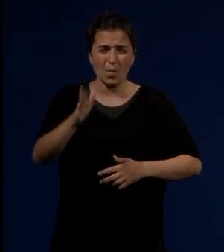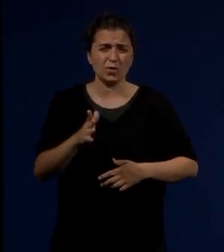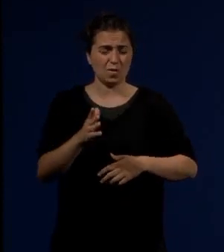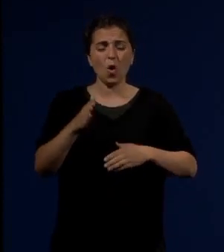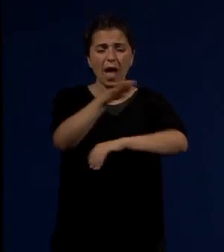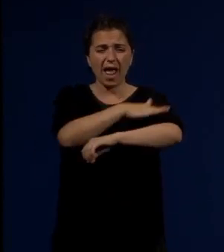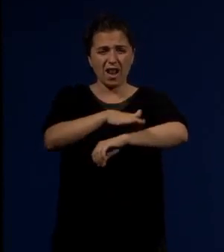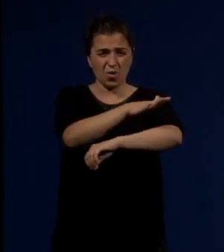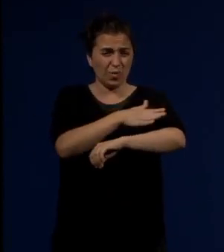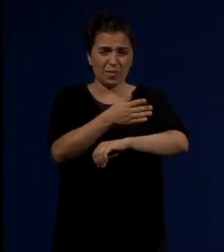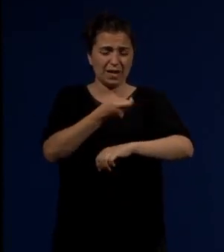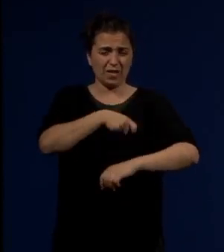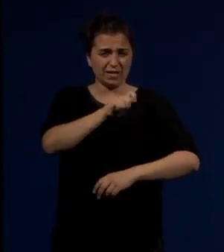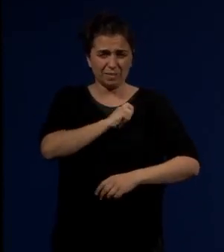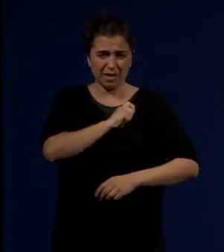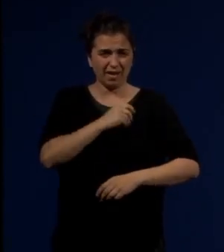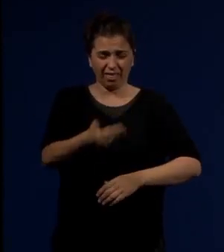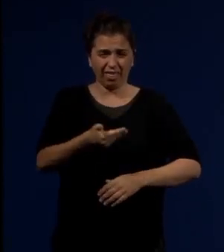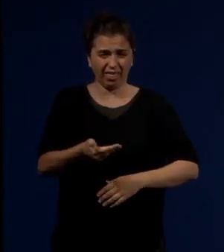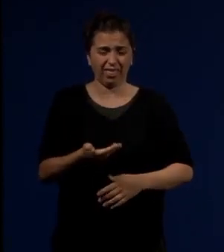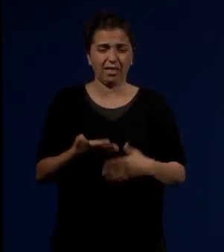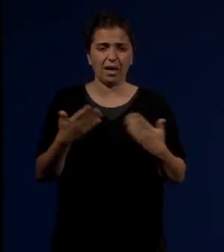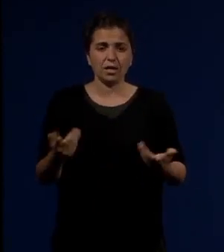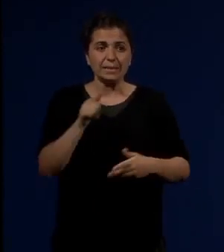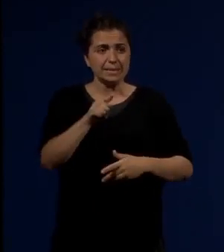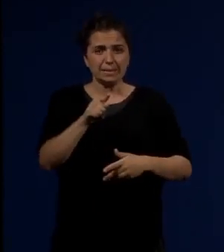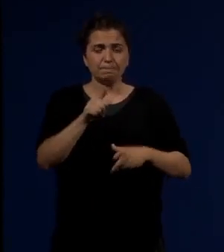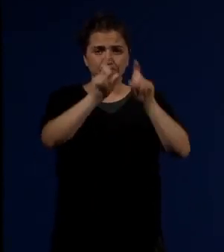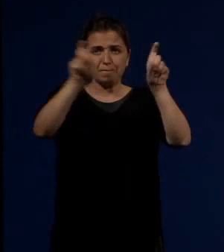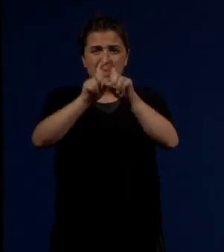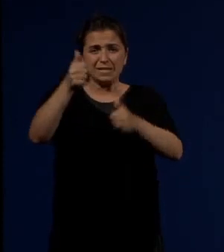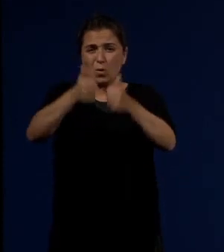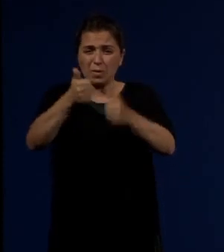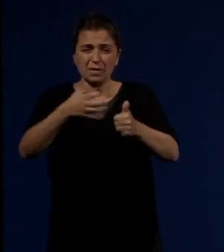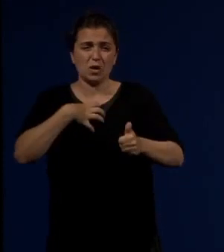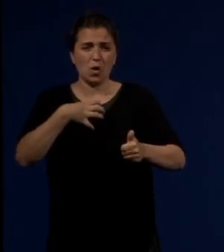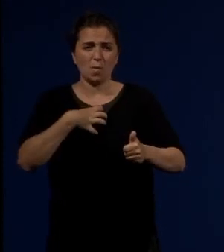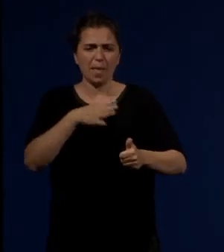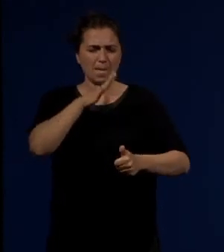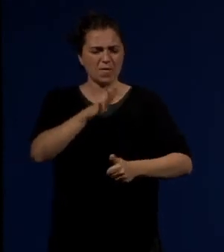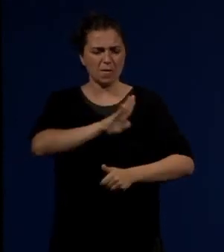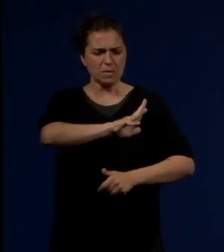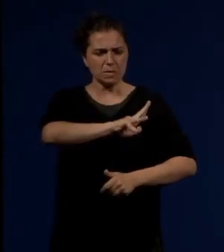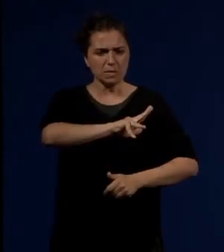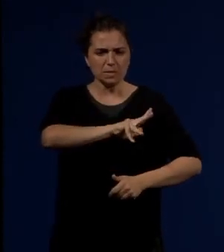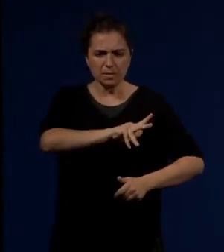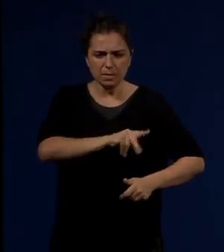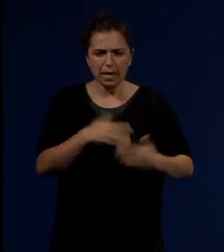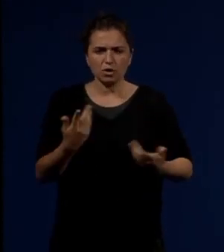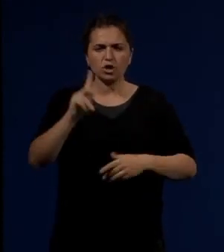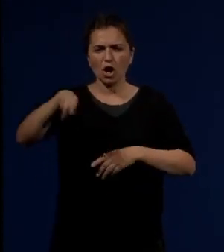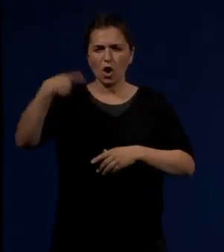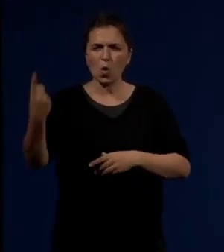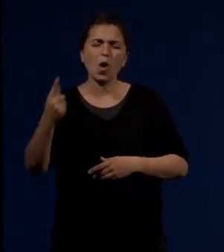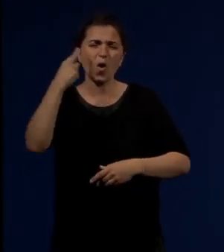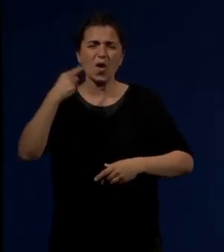España. E iso fai que as nosas industrias non sexan competitivas, única e exclusivamente pola avaricia dos que despois acaban traballando no Banco